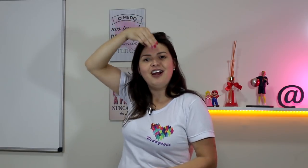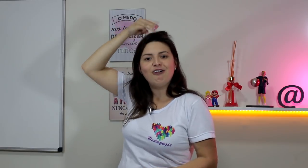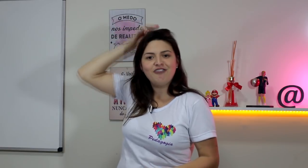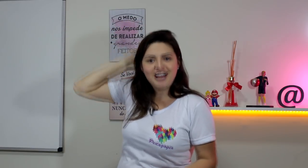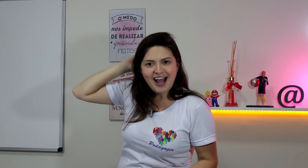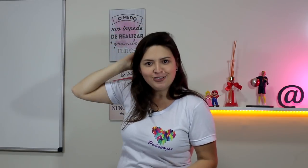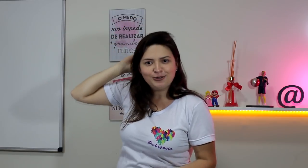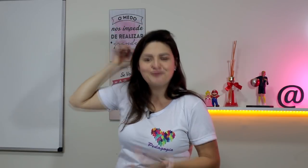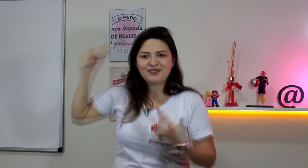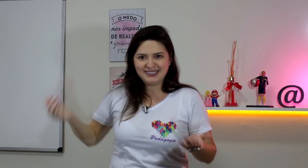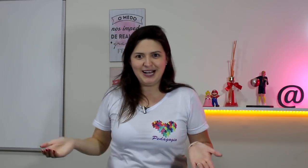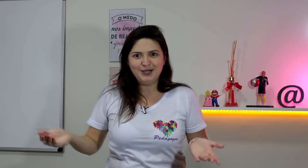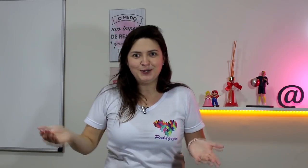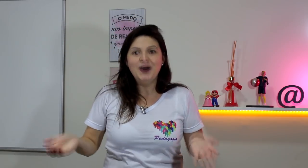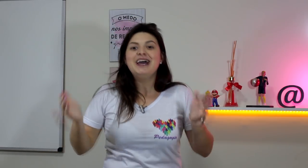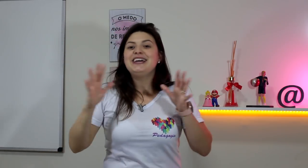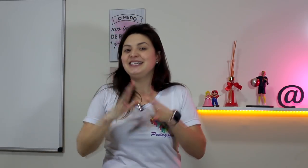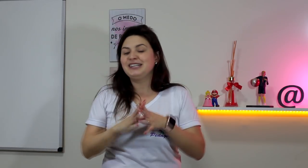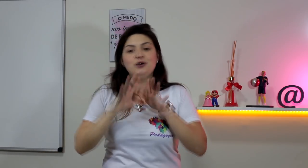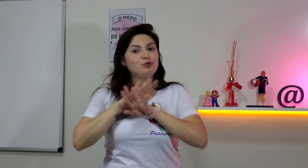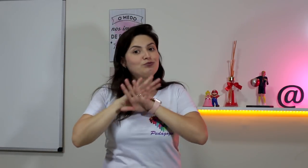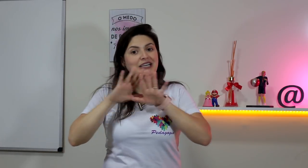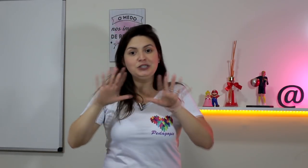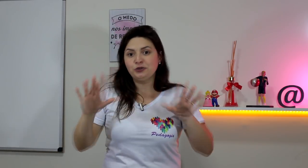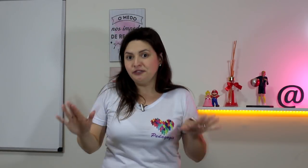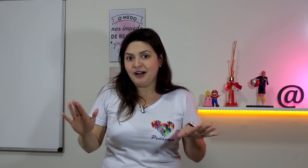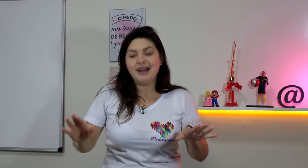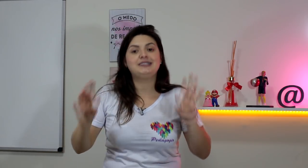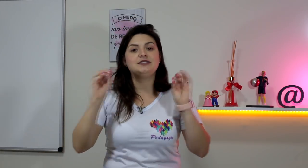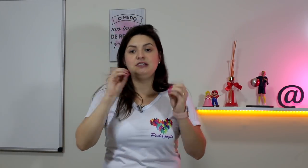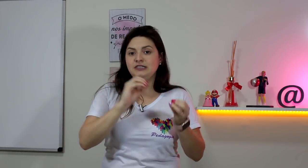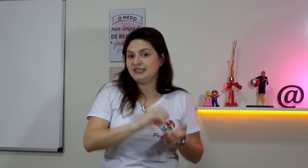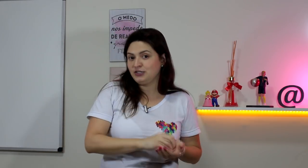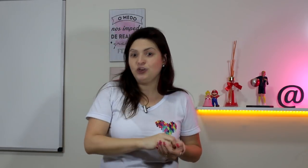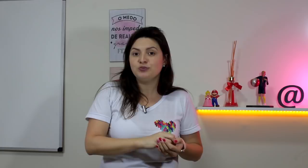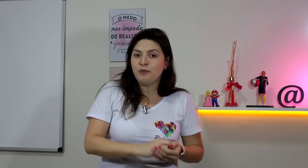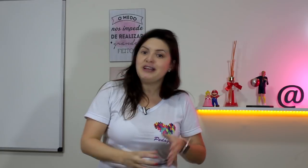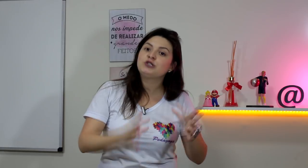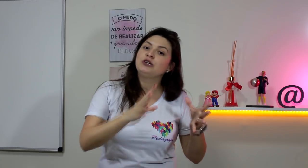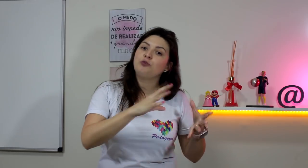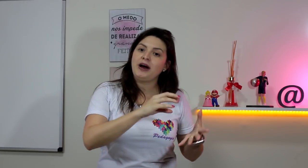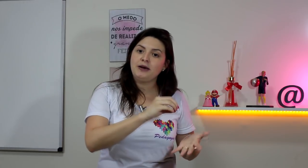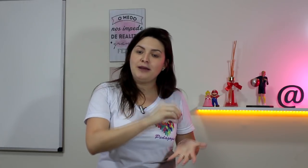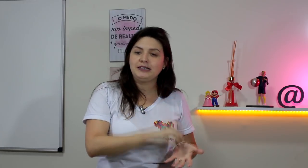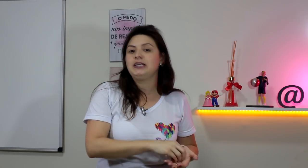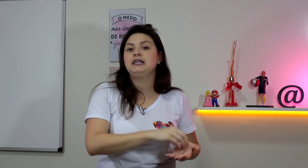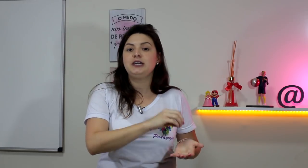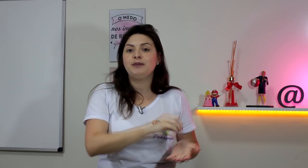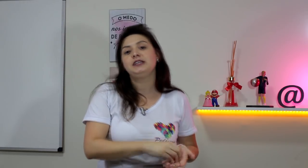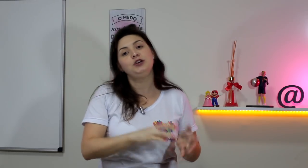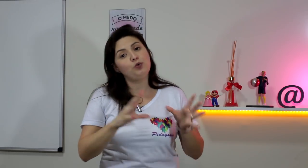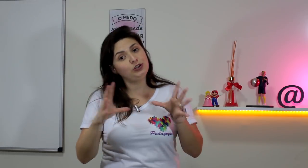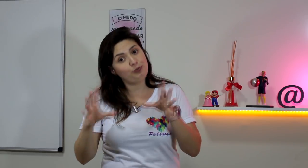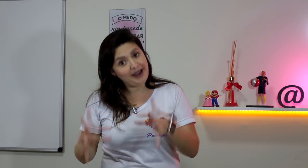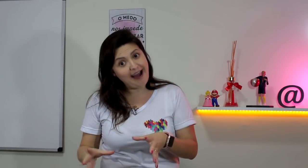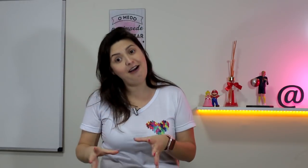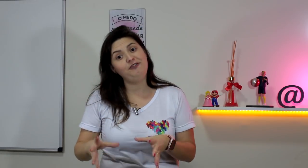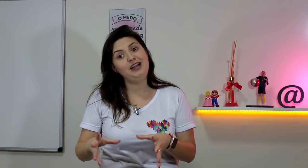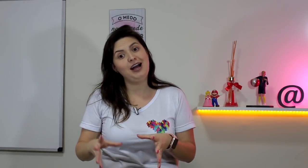o afilhado, certo? Então, tanto faz. E nesses dois momentos, tanto para a madrinha e padrinho, quanto para